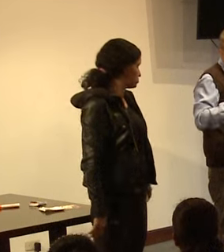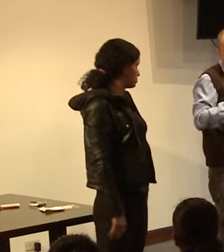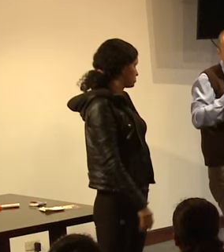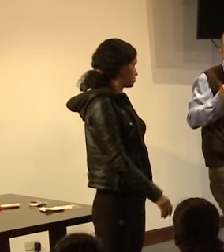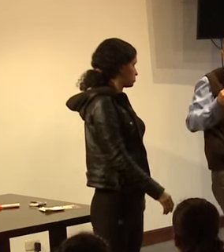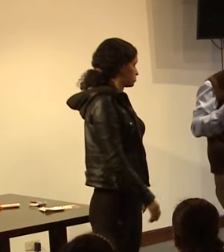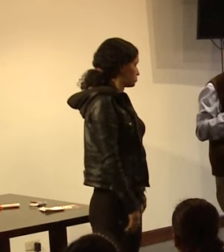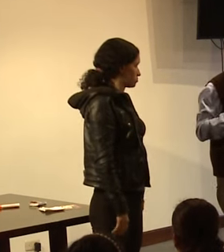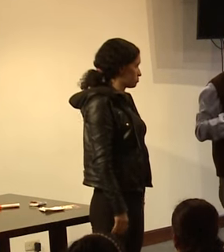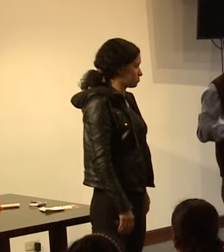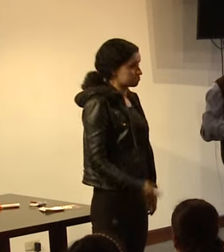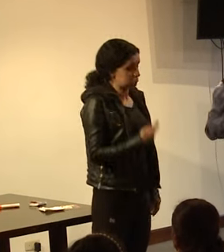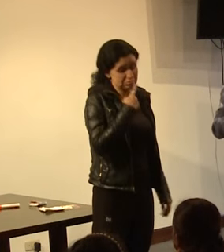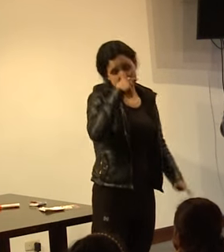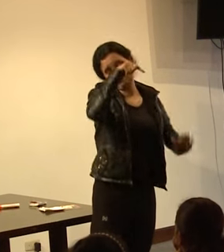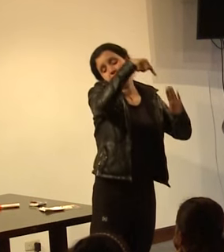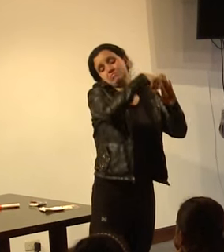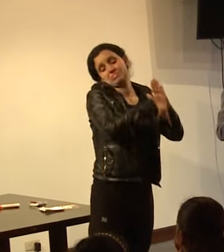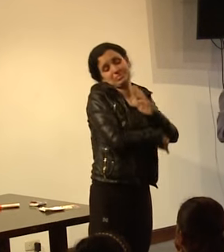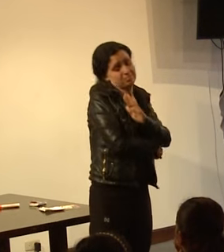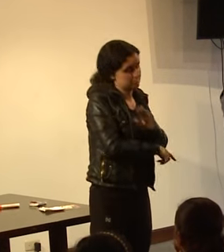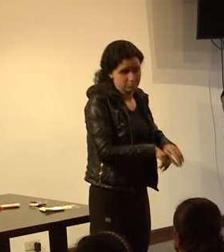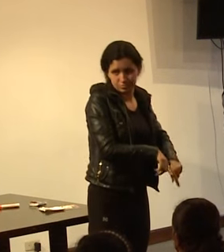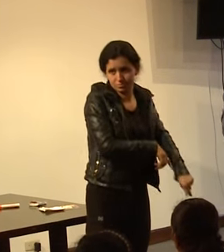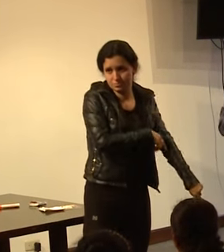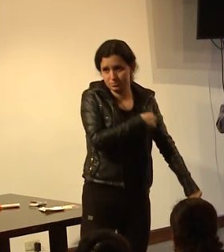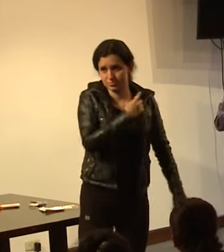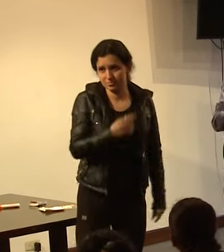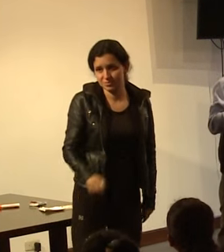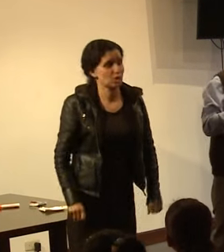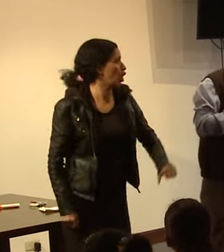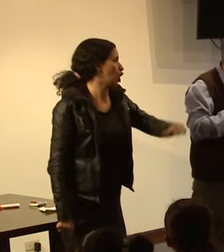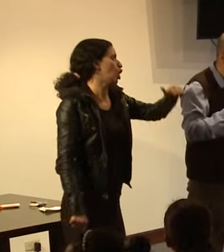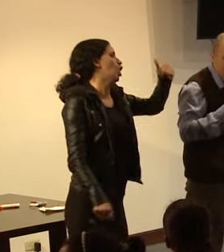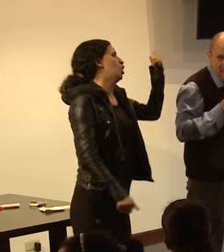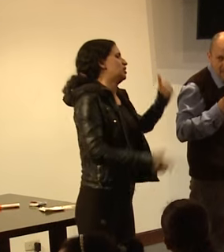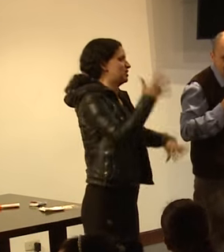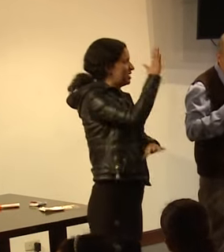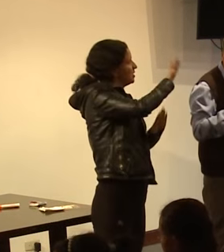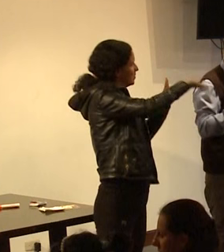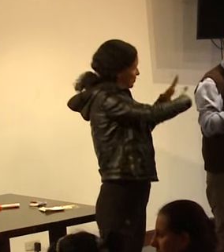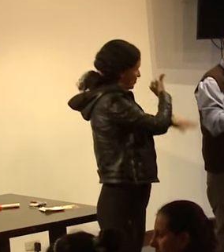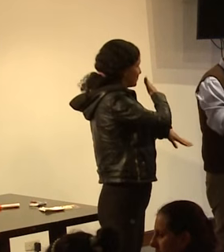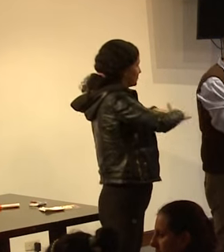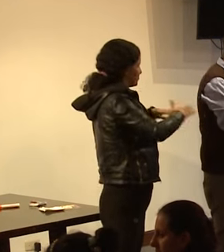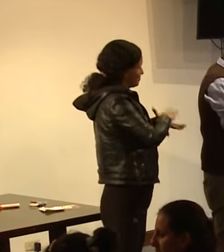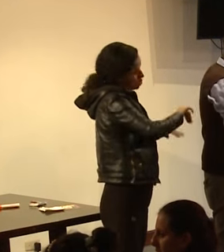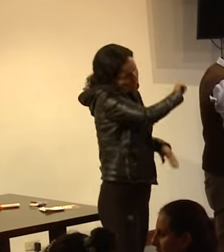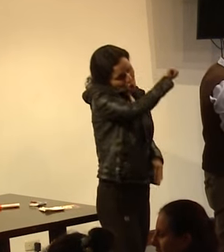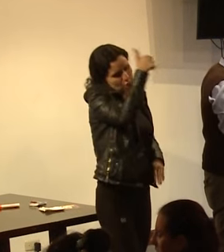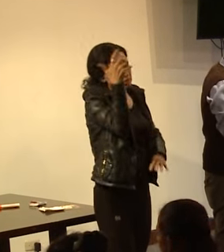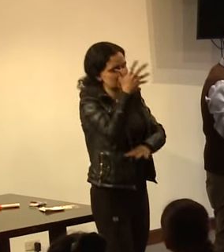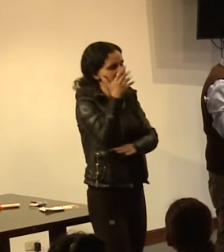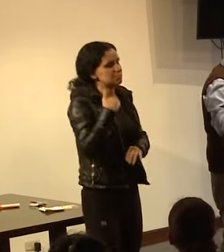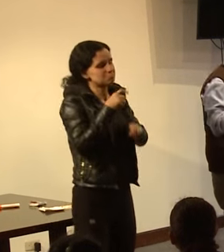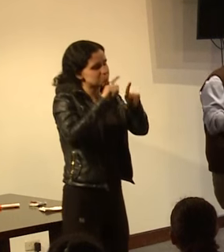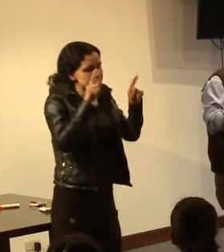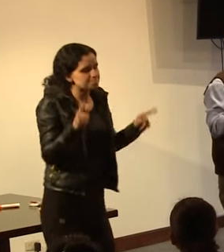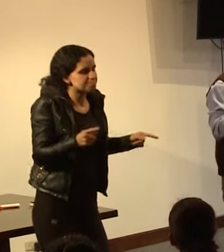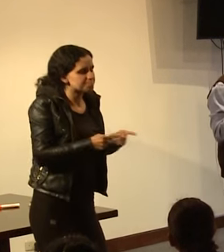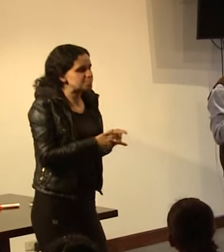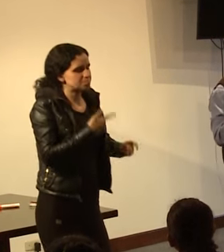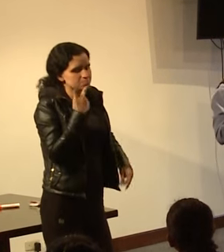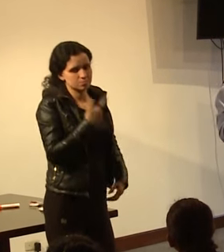No, es que no me quiero meter al arte porque ahí sí se nos va. Sí, eso. Eso da para otro. Lo que yo quería terminar diciéndoles